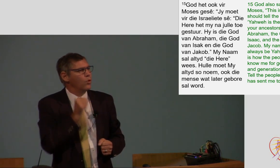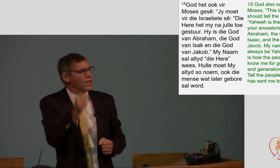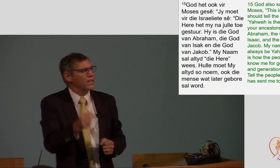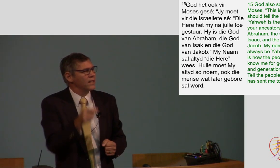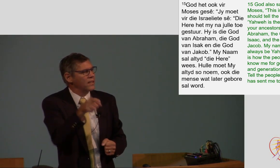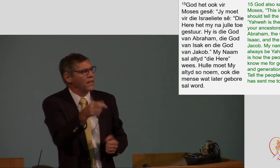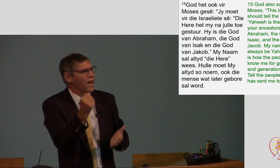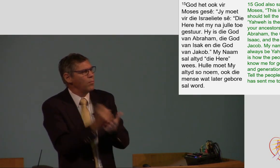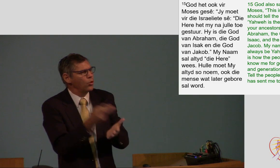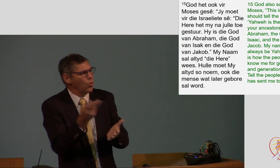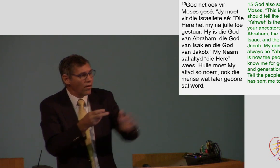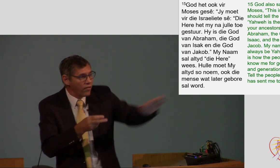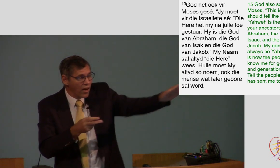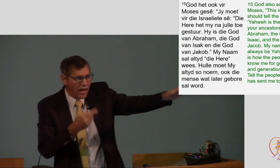Moses, jy moet ook vir hulle sê,